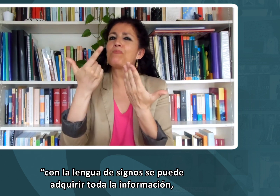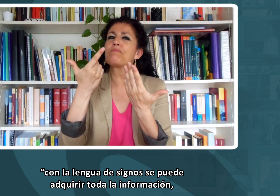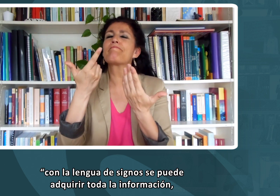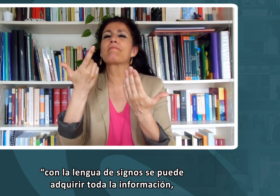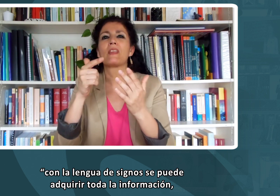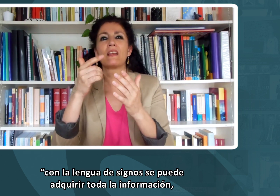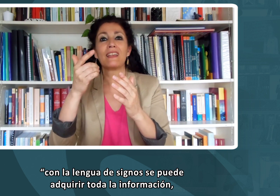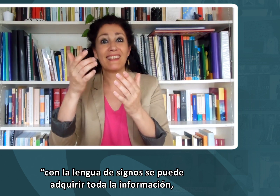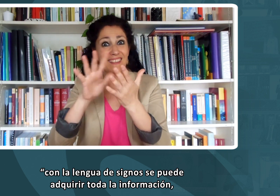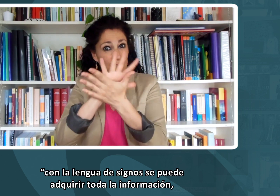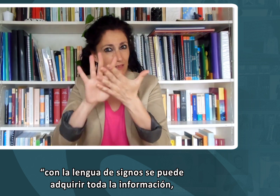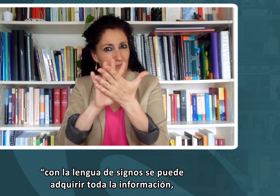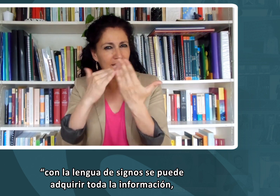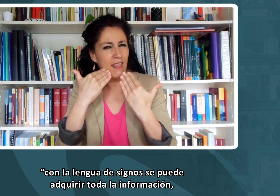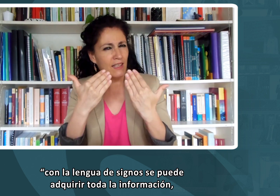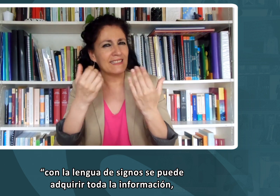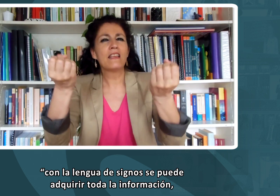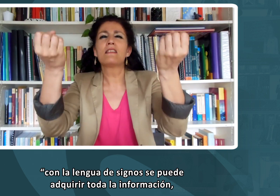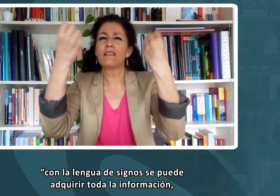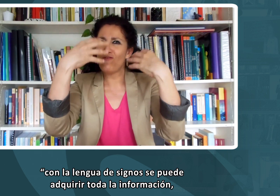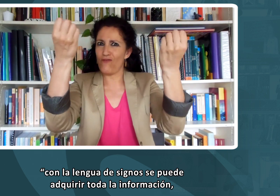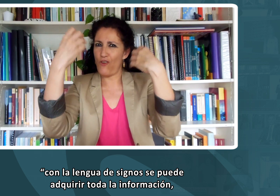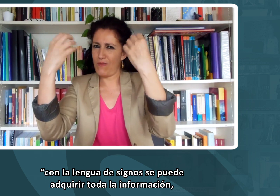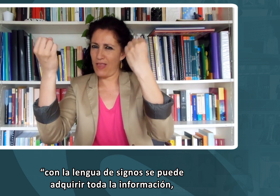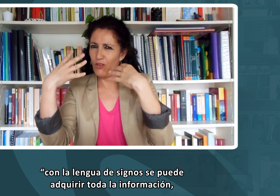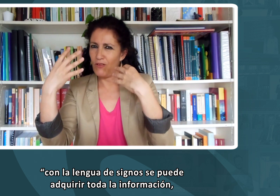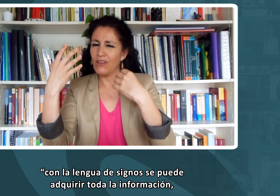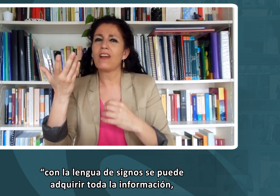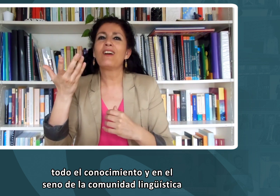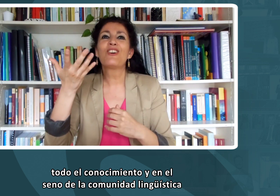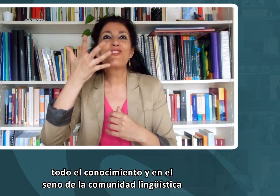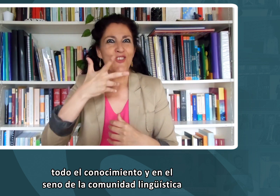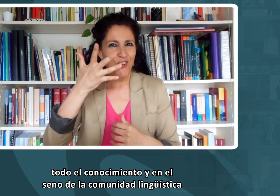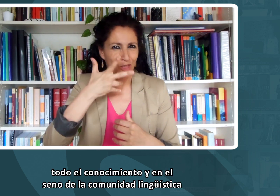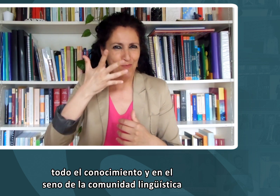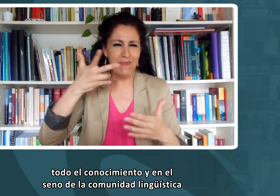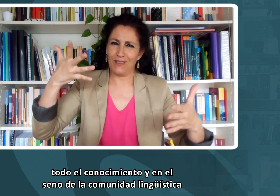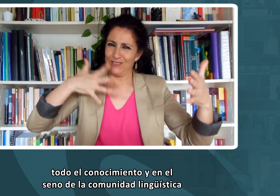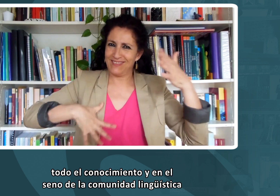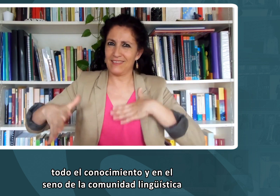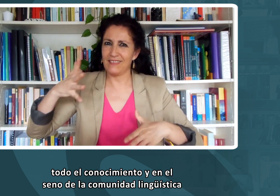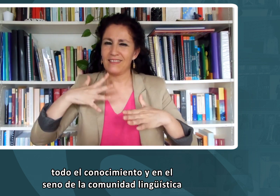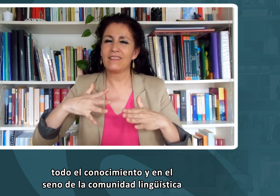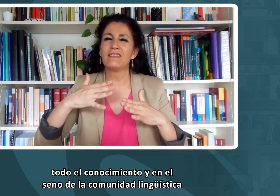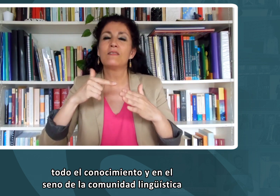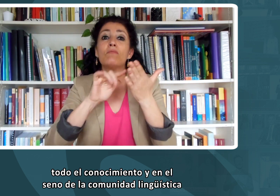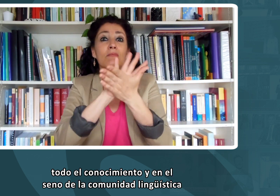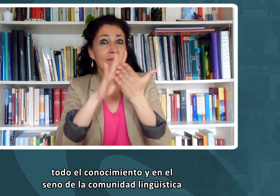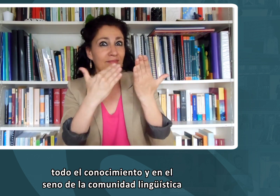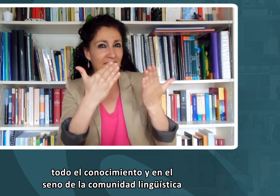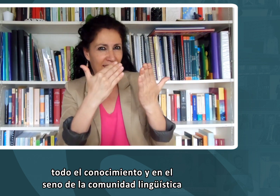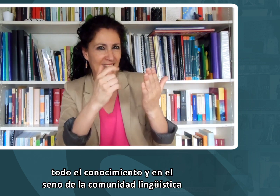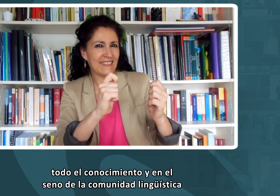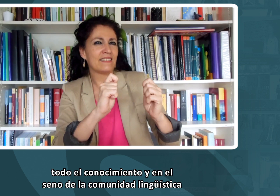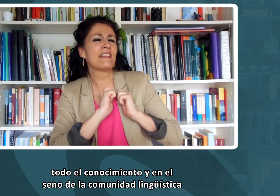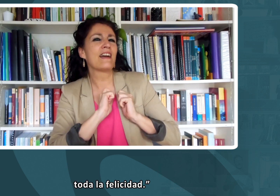Con la lengua de signos se puede adquirir toda la información, todo el conocimiento y en el seno de la comunidad lingüística toda